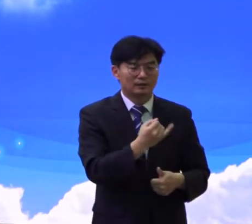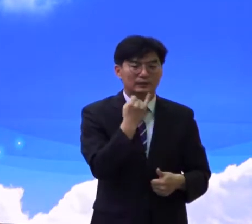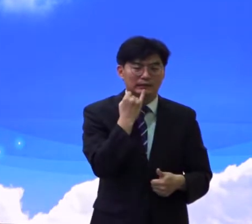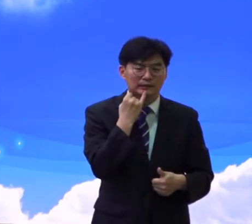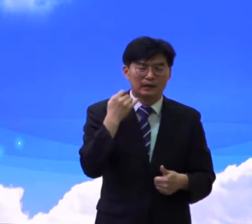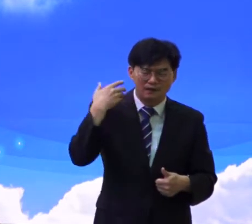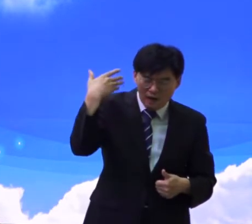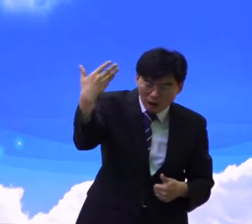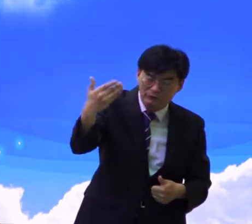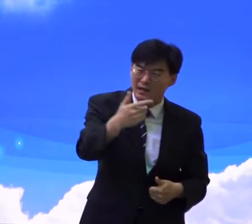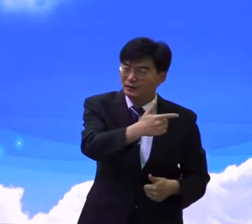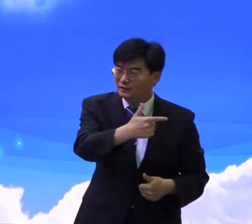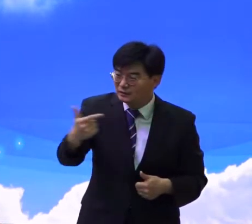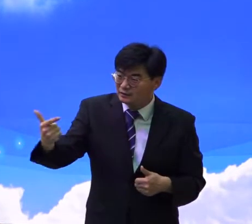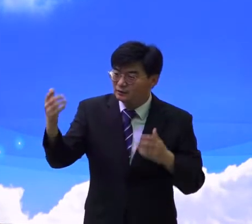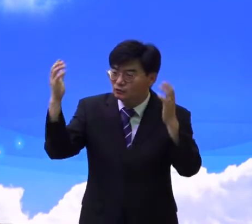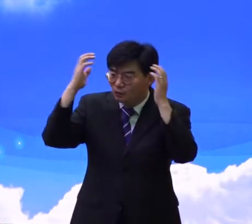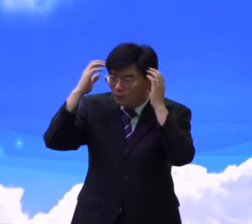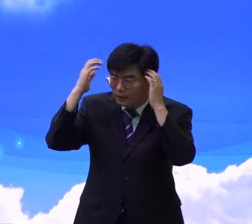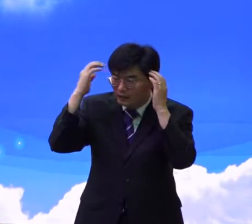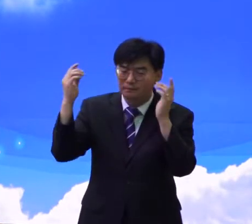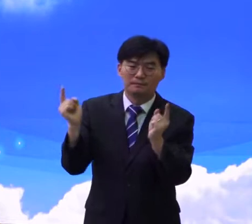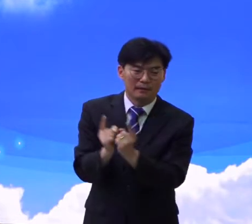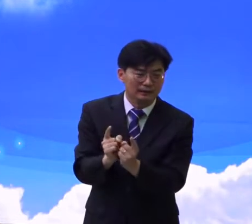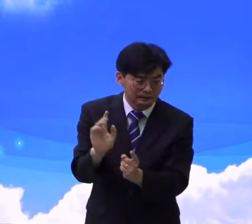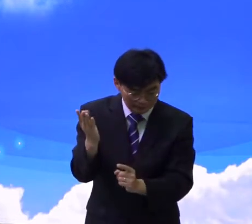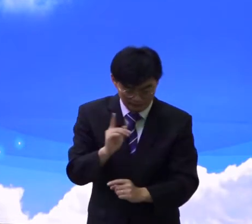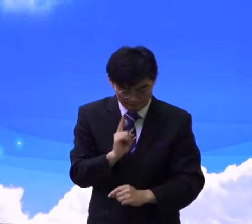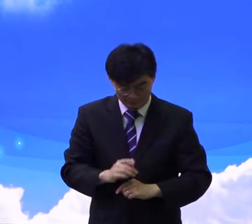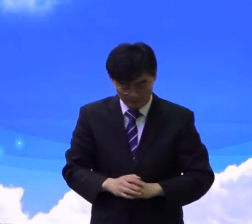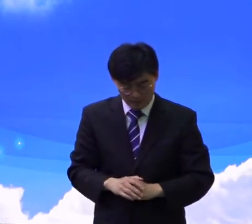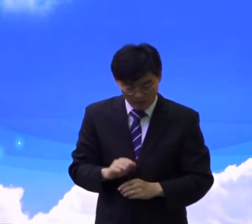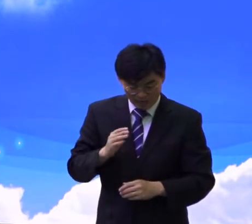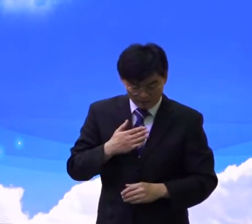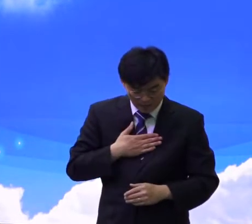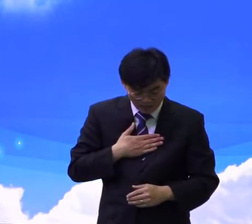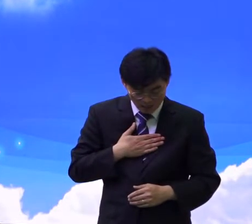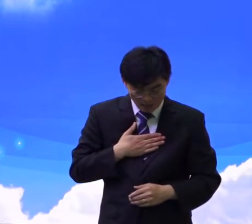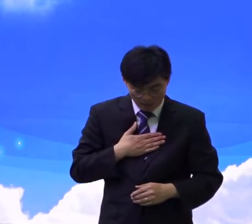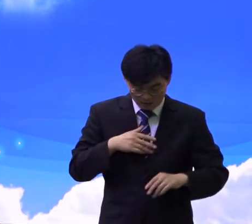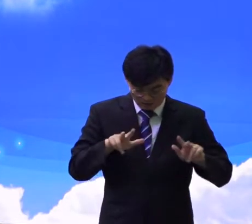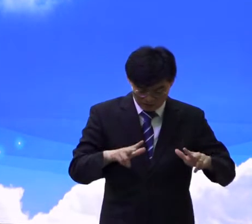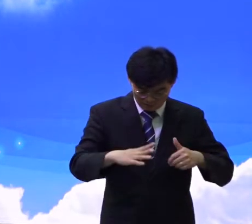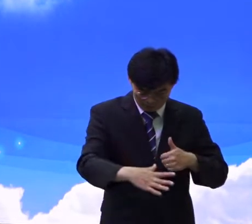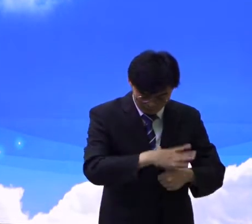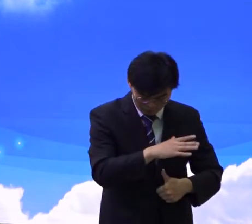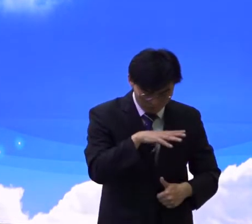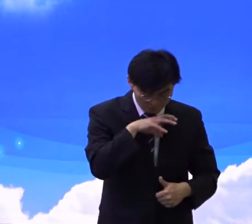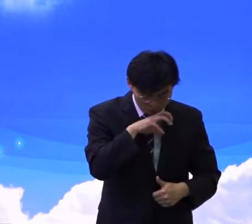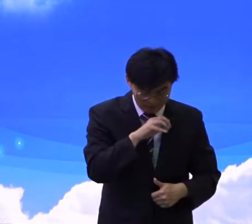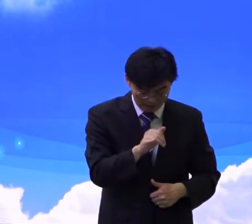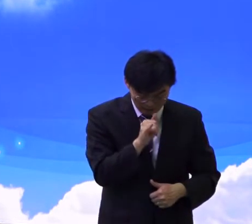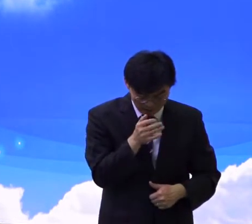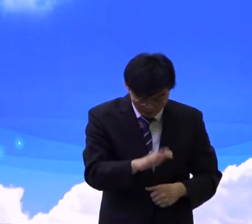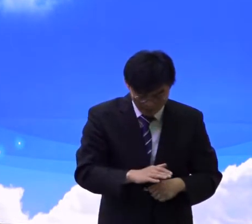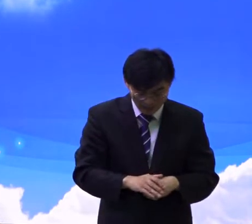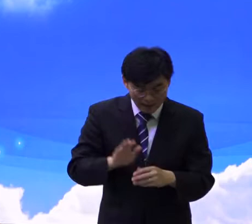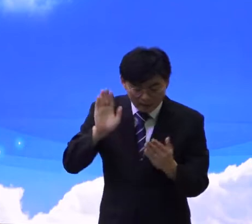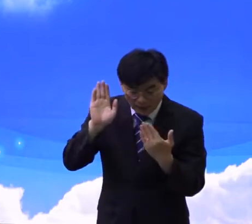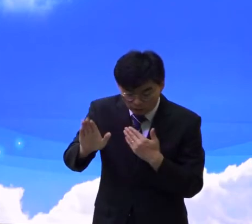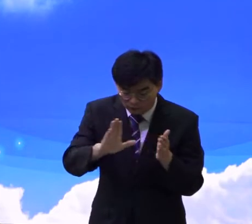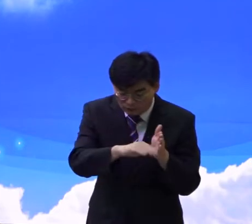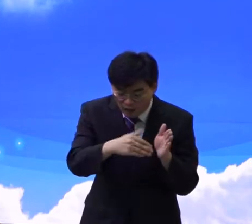그래서 예레미야는 지금 이 상황에서 자신 앞에 앞으로 펼쳐질 더욱 큰 시련을 생각하고